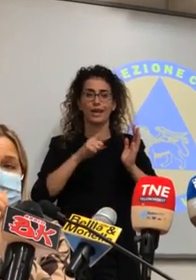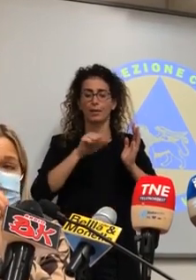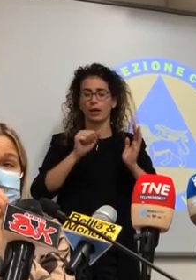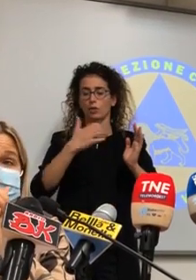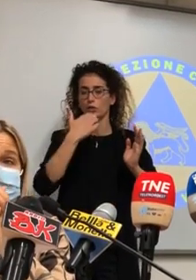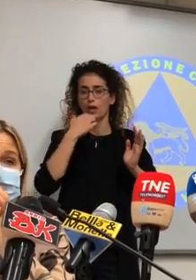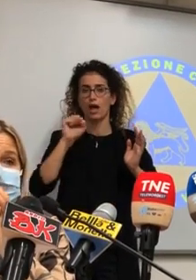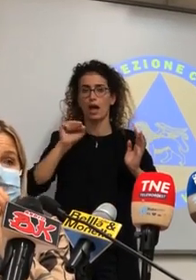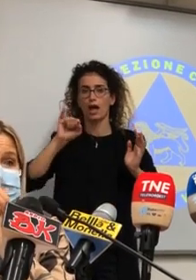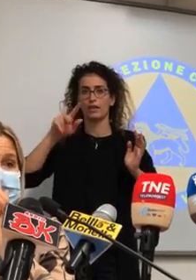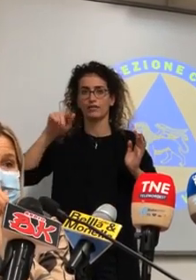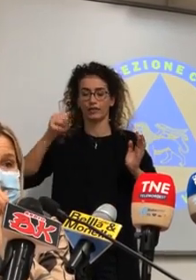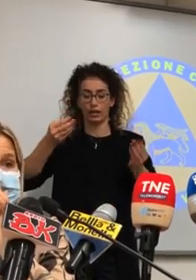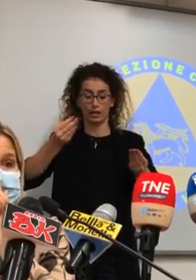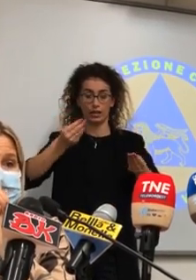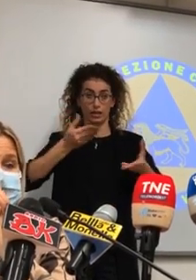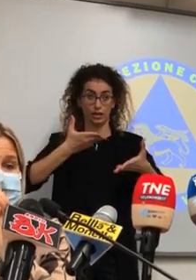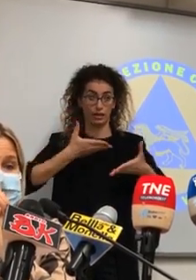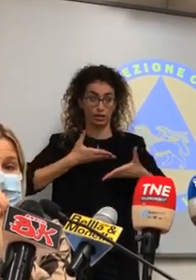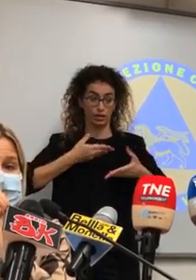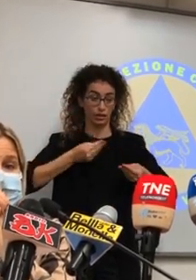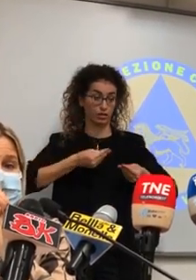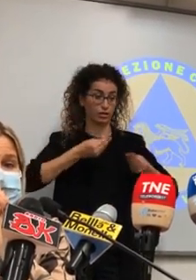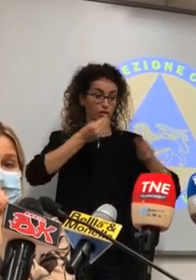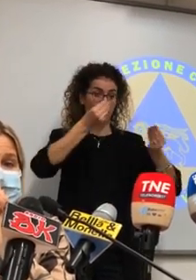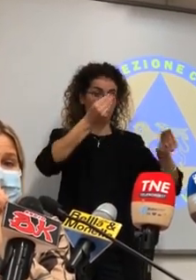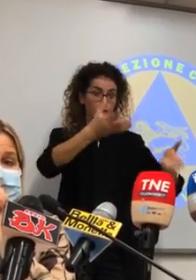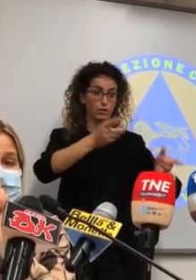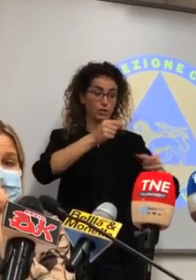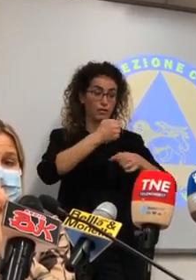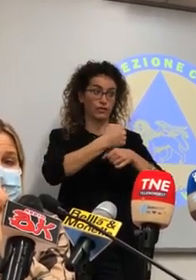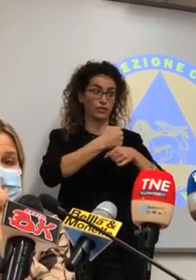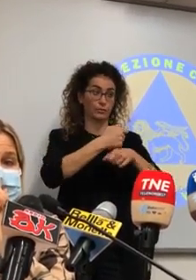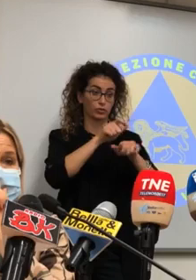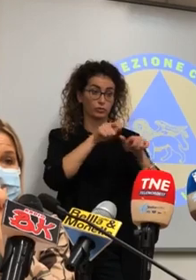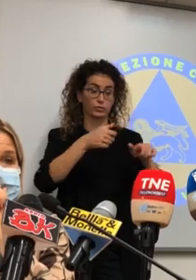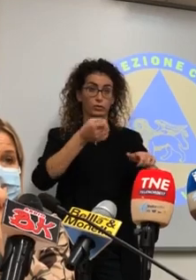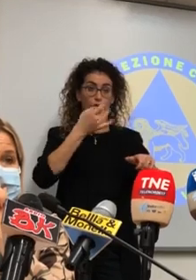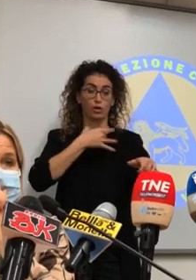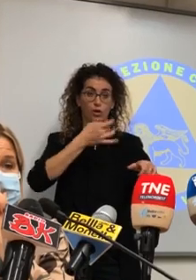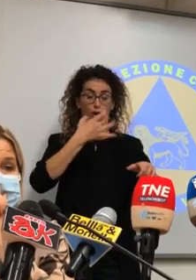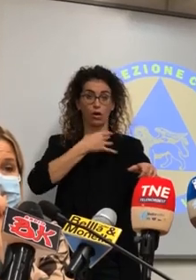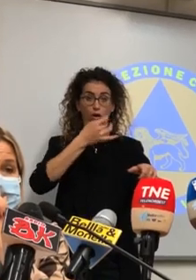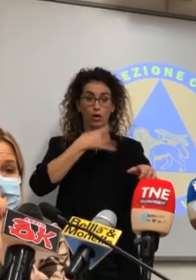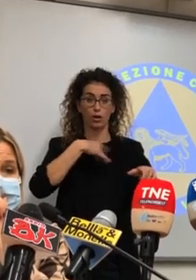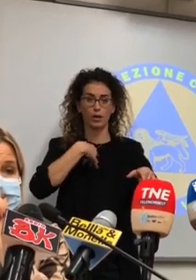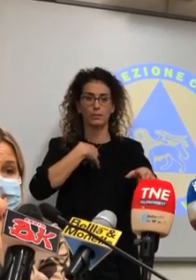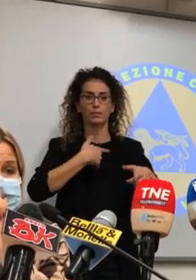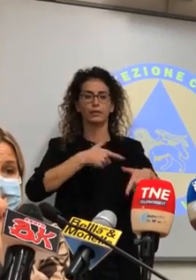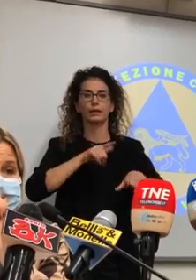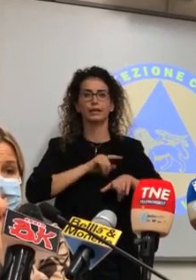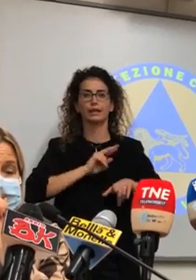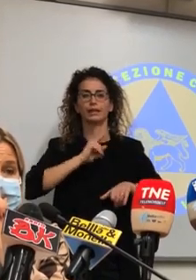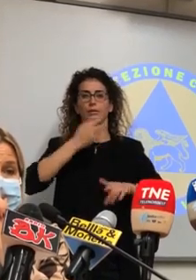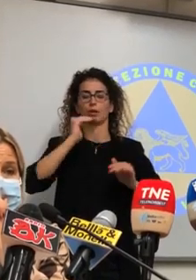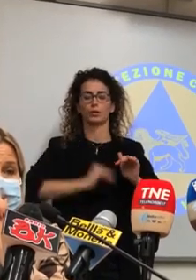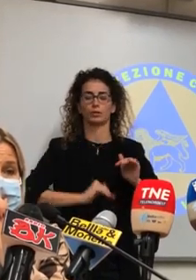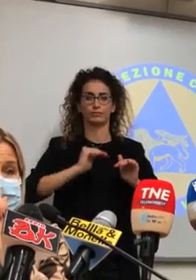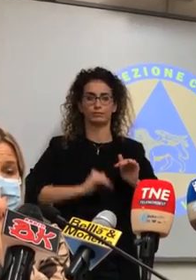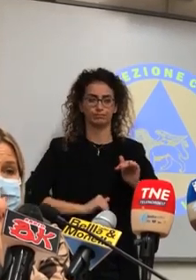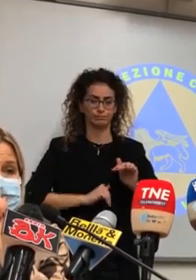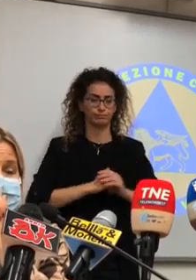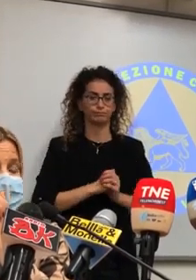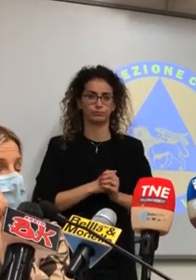AIFA, che sono dei farmaci che le persone magari assumono e quindi determinano quella condizione. È